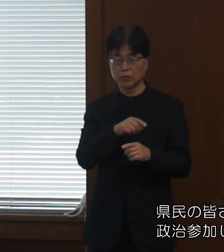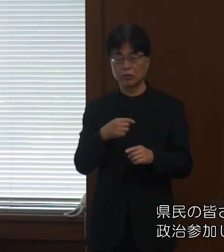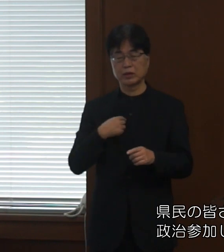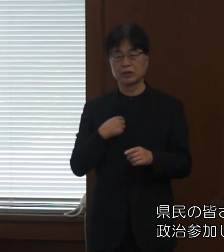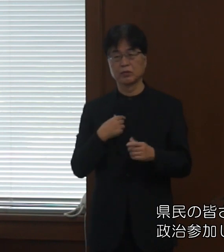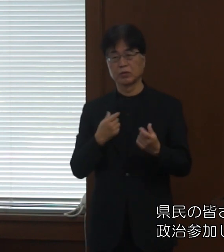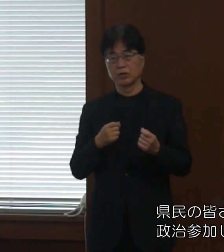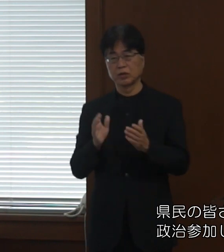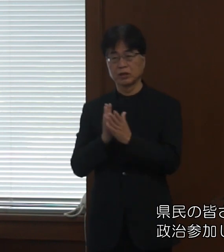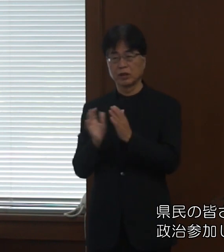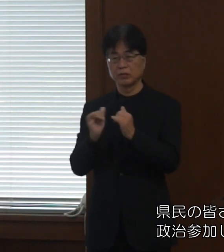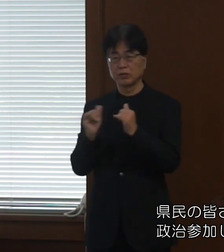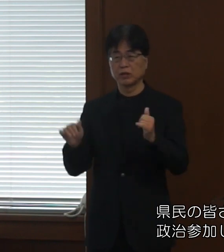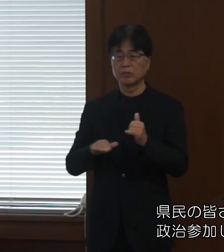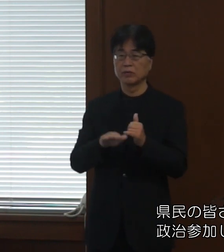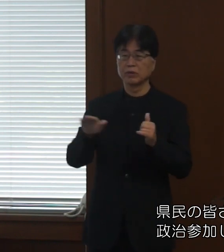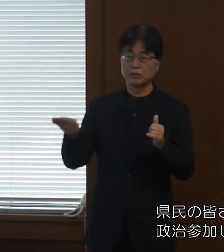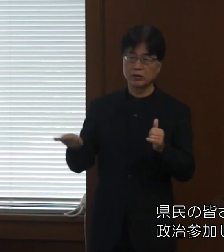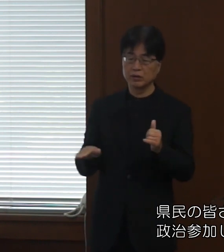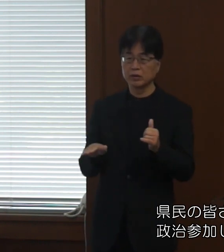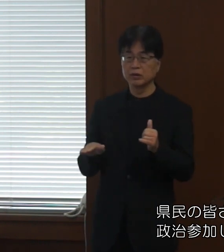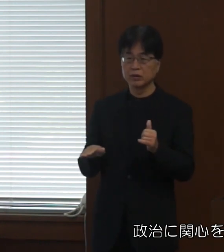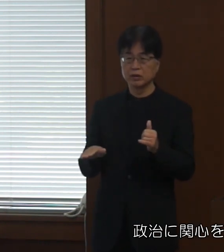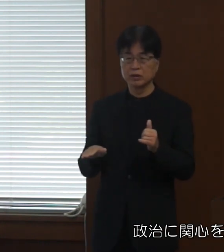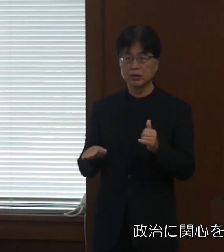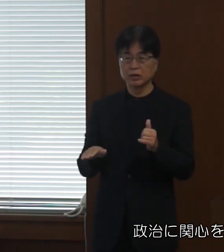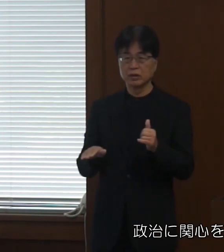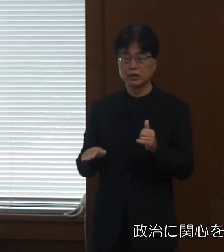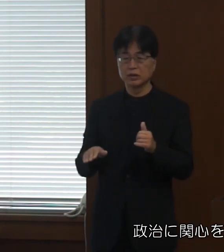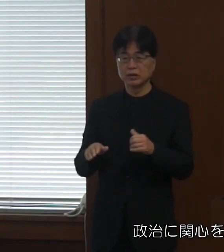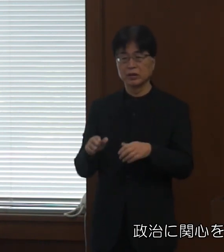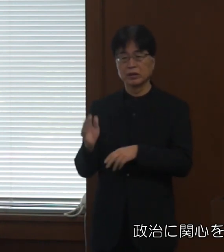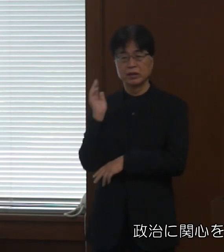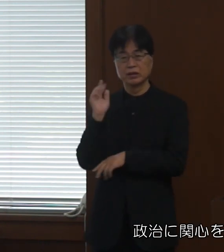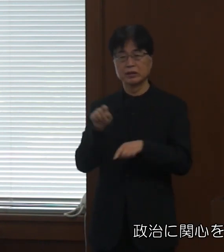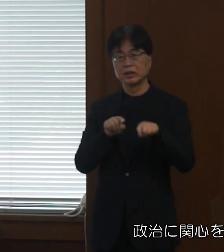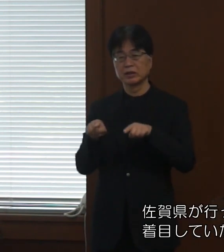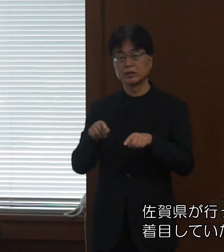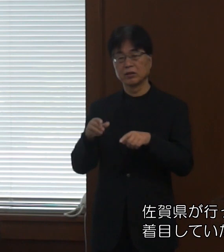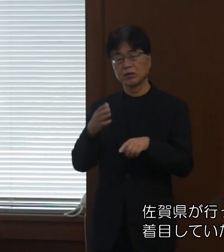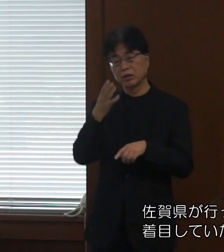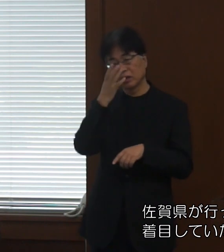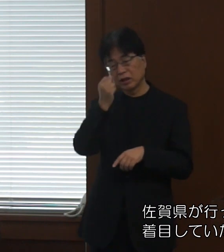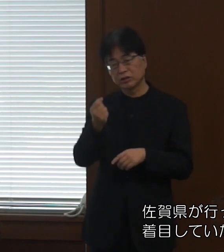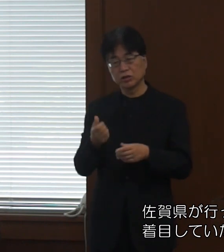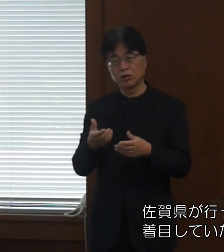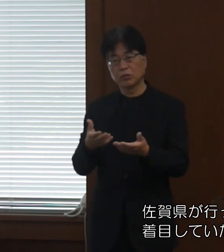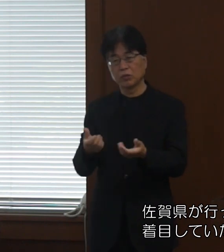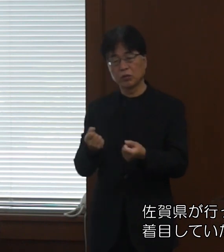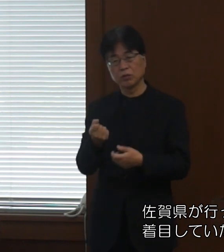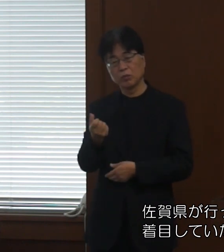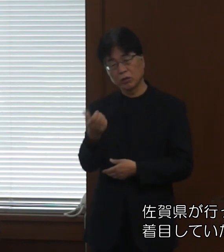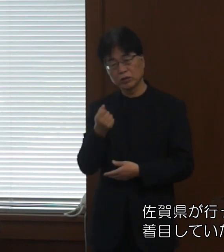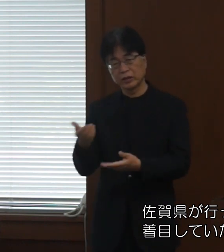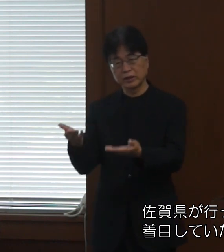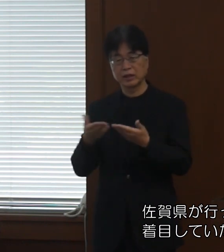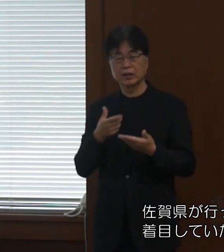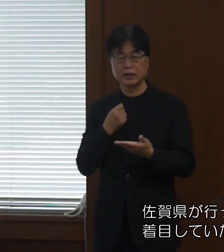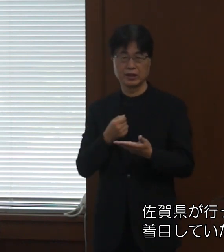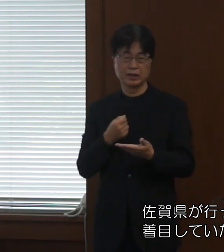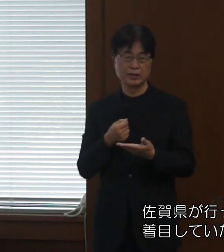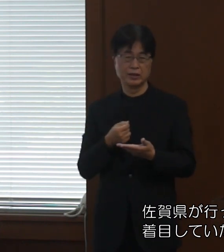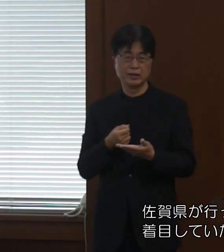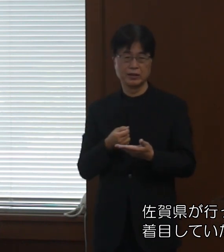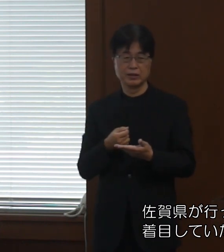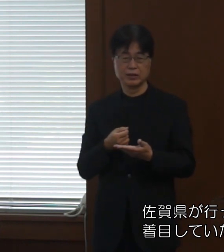県民の皆さん方に政治参加していただくように政治に関心を持っていただくように佐賀県が行っていることに